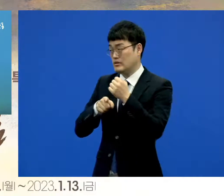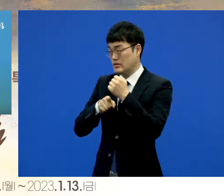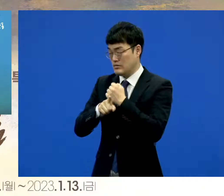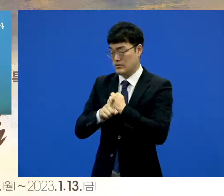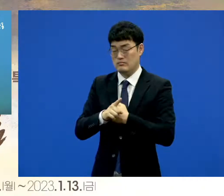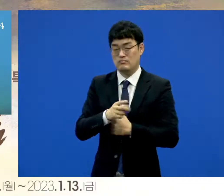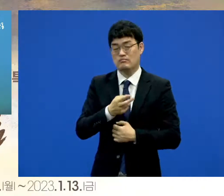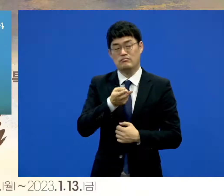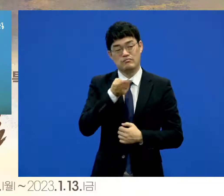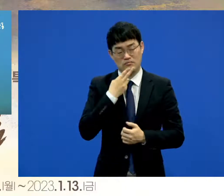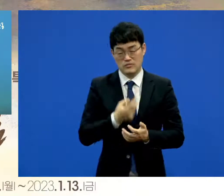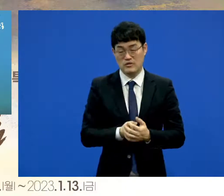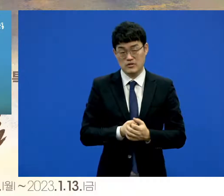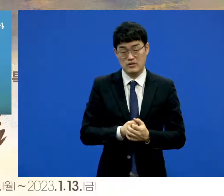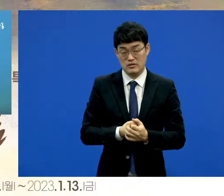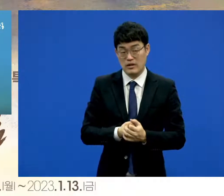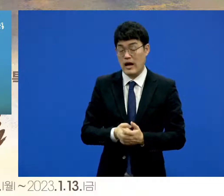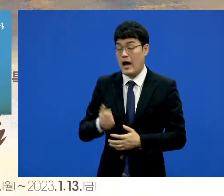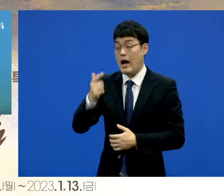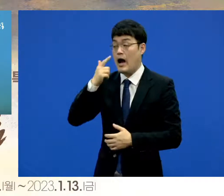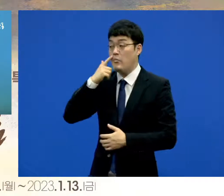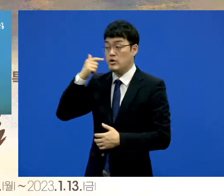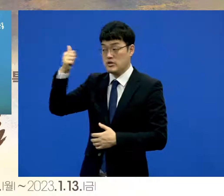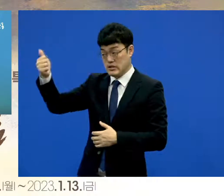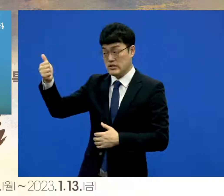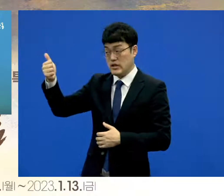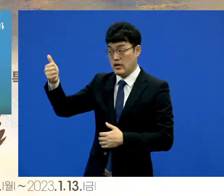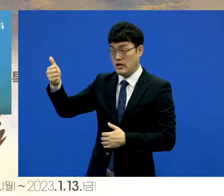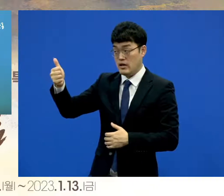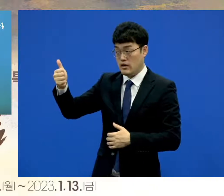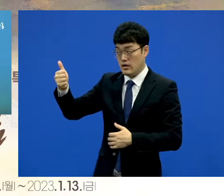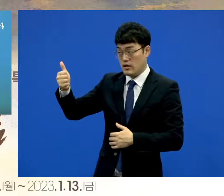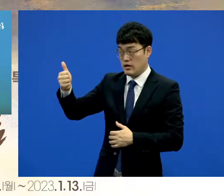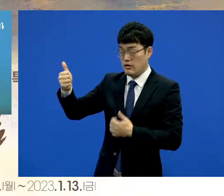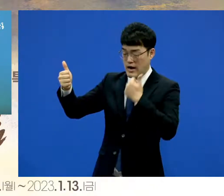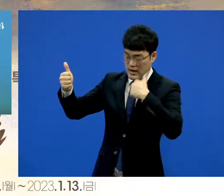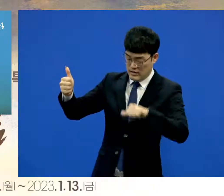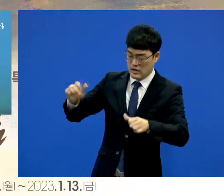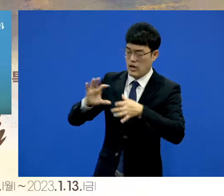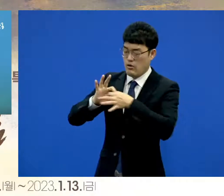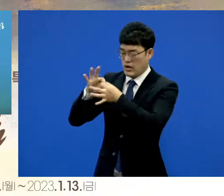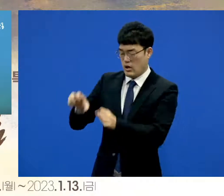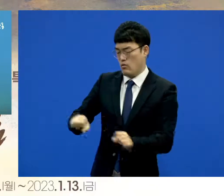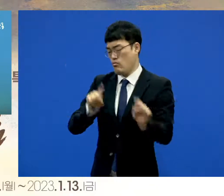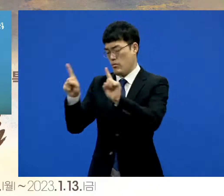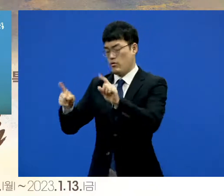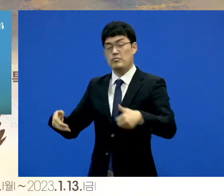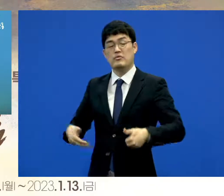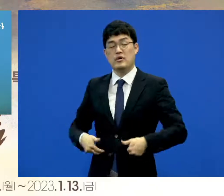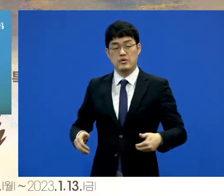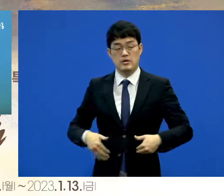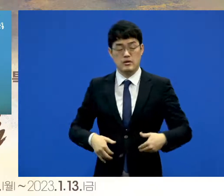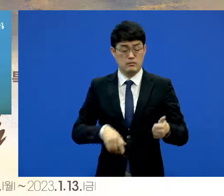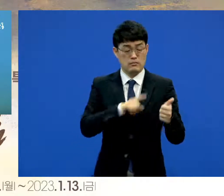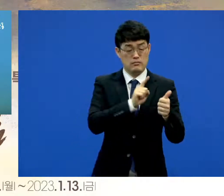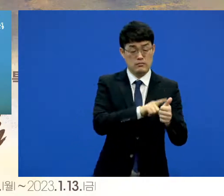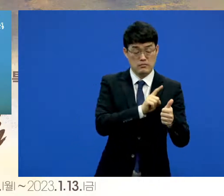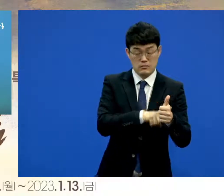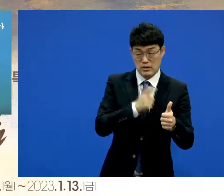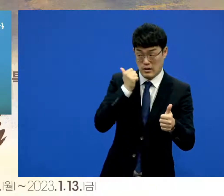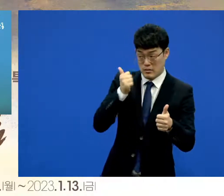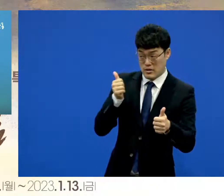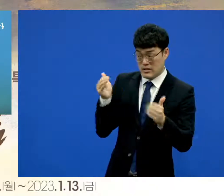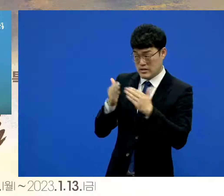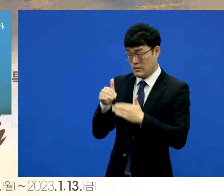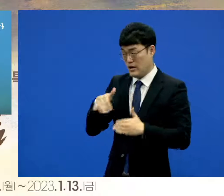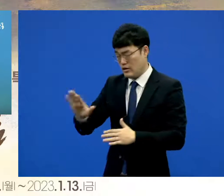돌아가요. 탕자는 지금 아버지 집으로 가서 먹을 걸 생각하는데 아버지 집으로 가서 먹을 걸